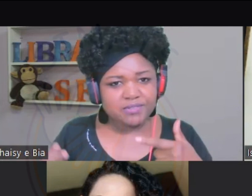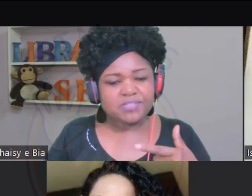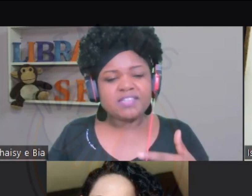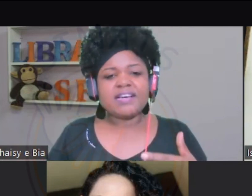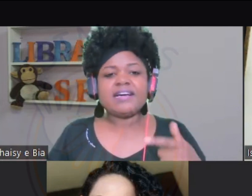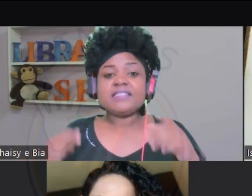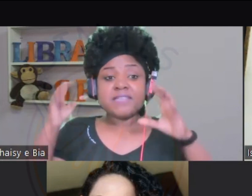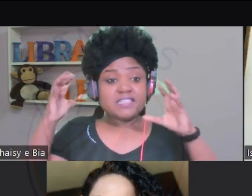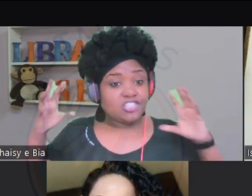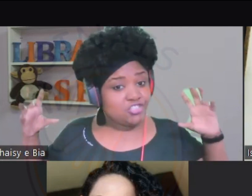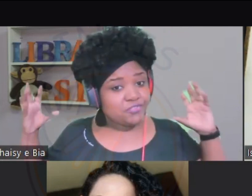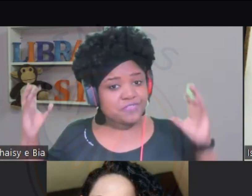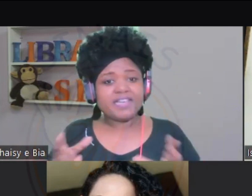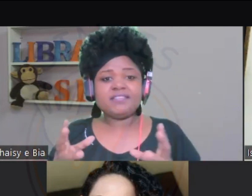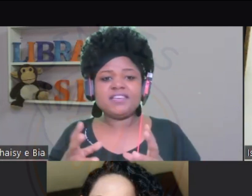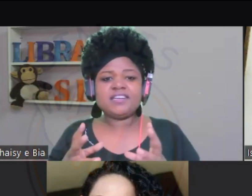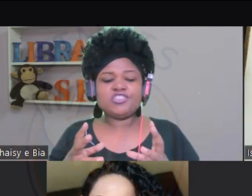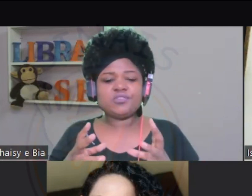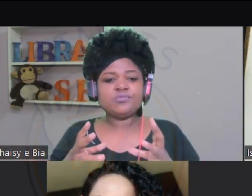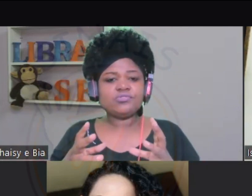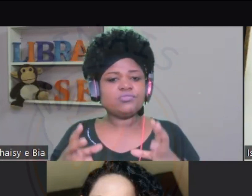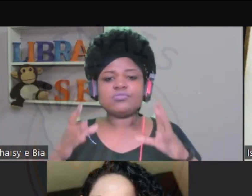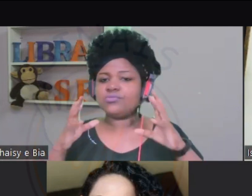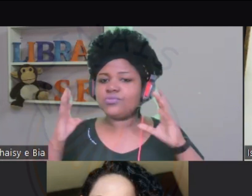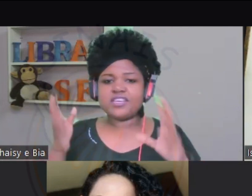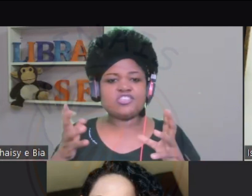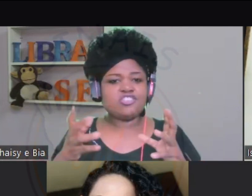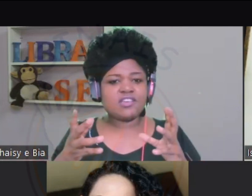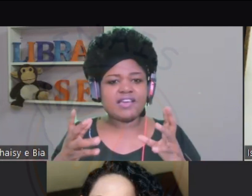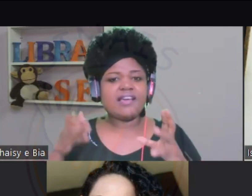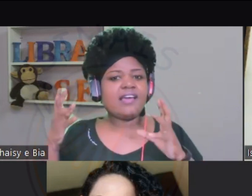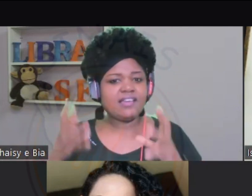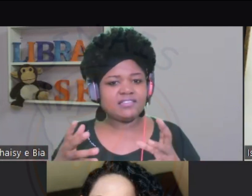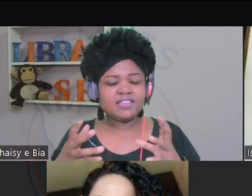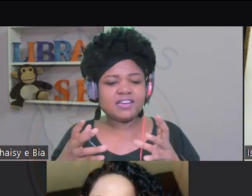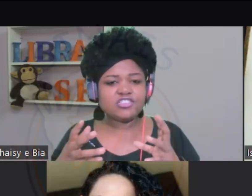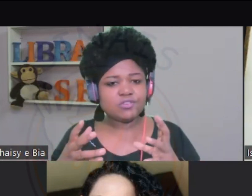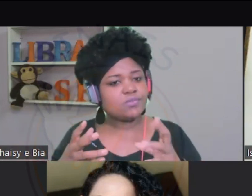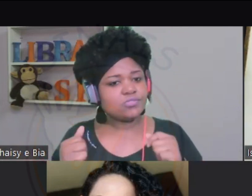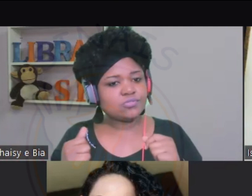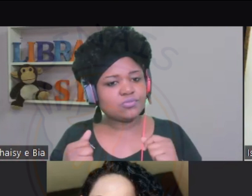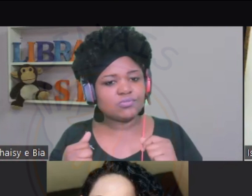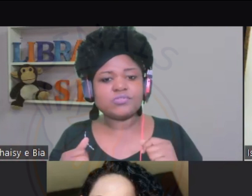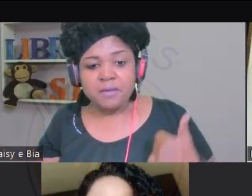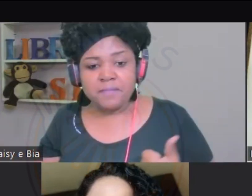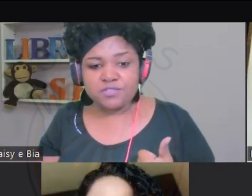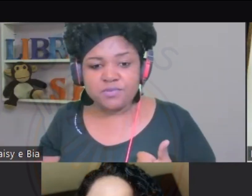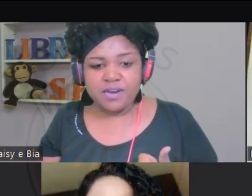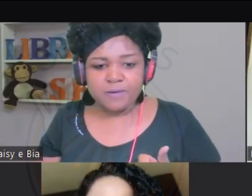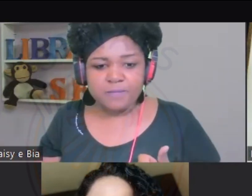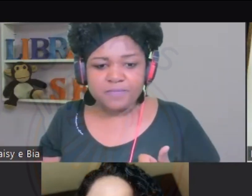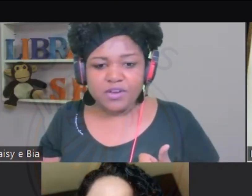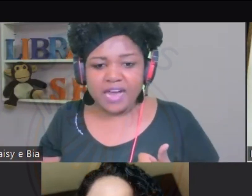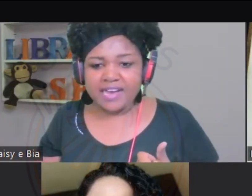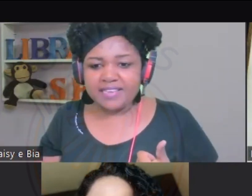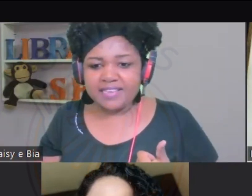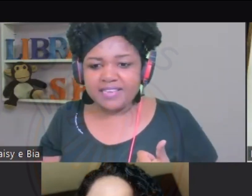os sinais, mas a gente vai interagir com o surdo. O que a gente quer é interagir com os surdos. Pessoal, aí